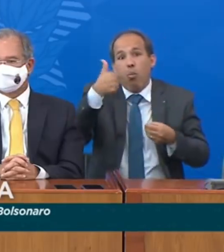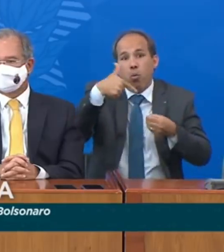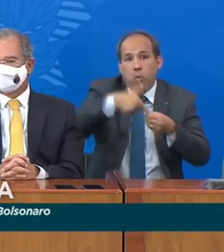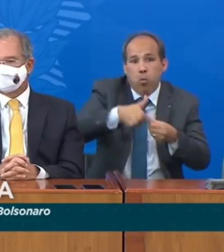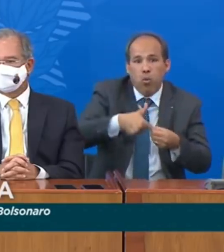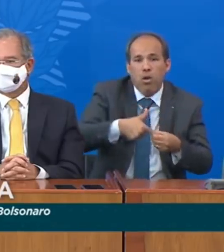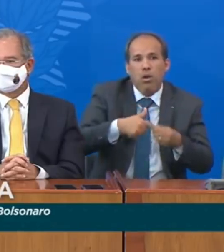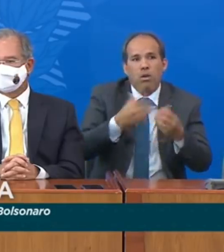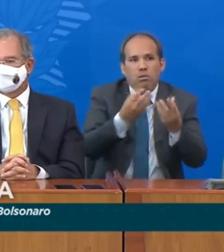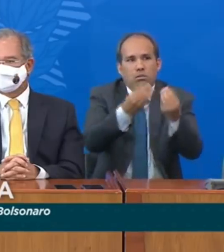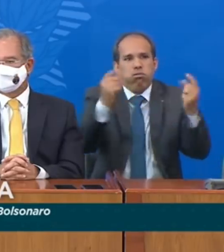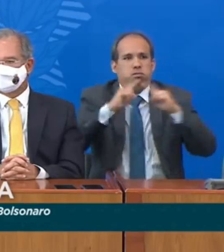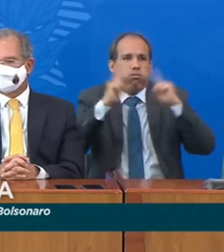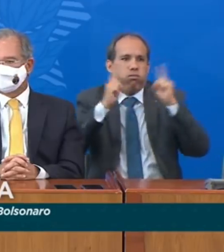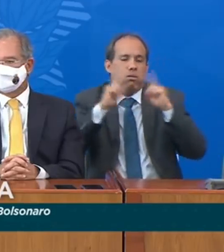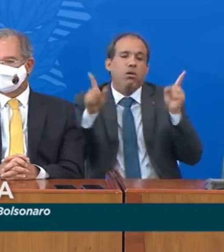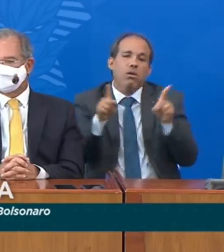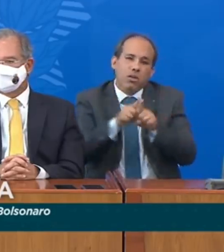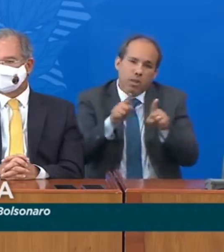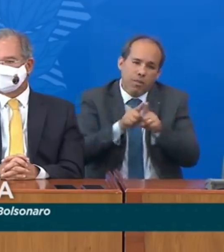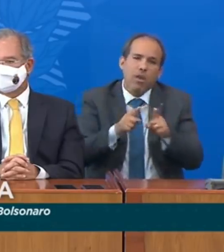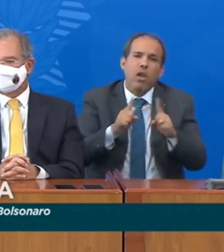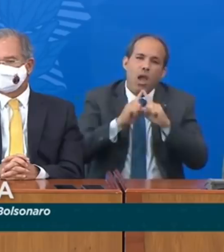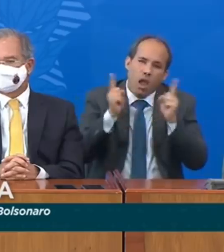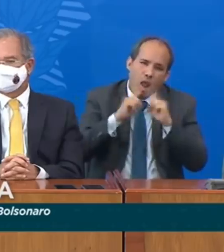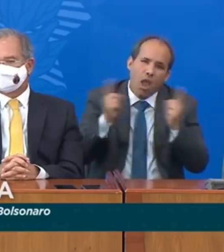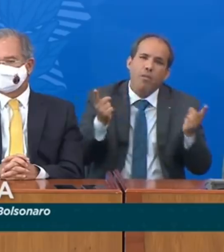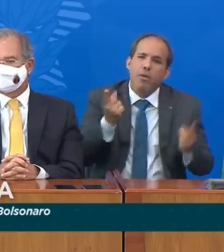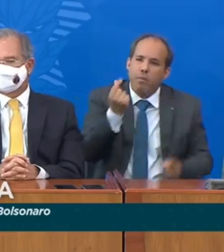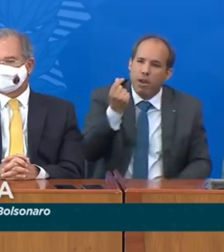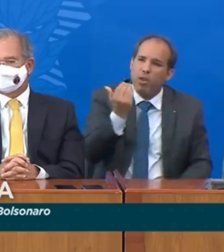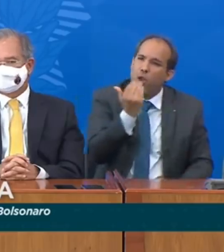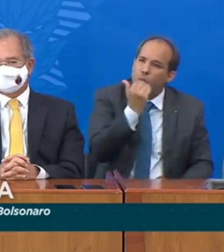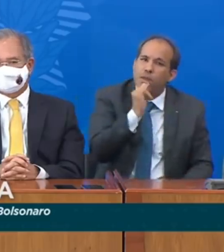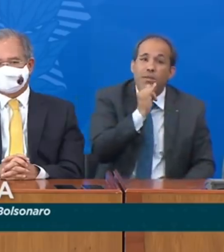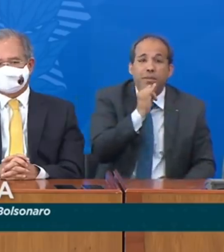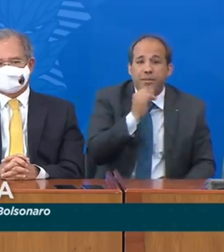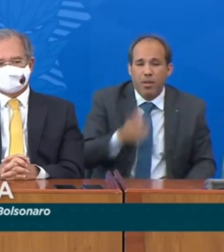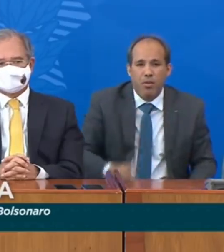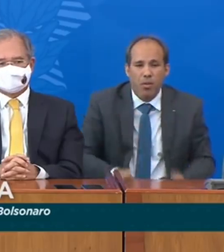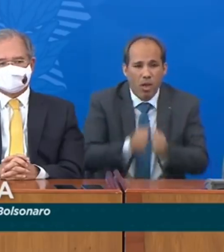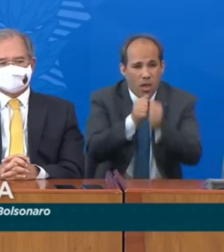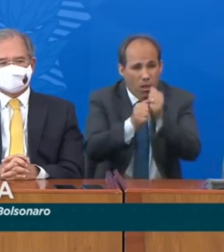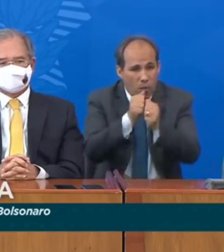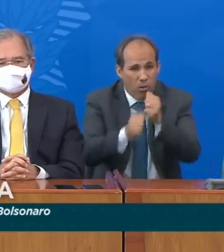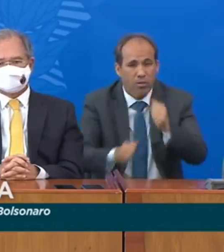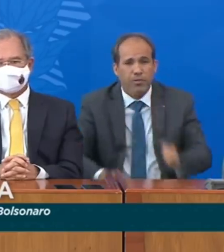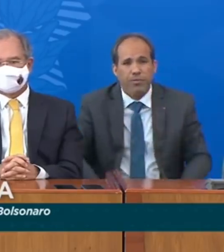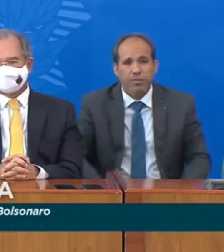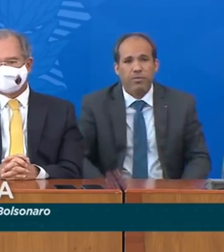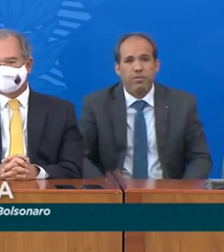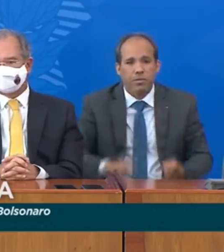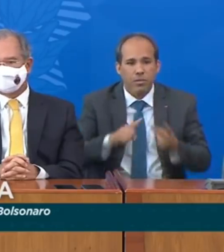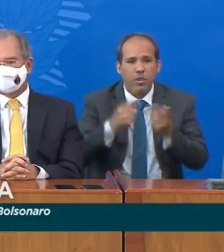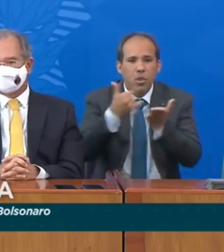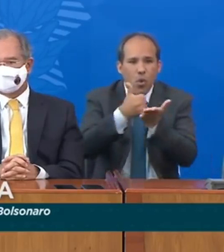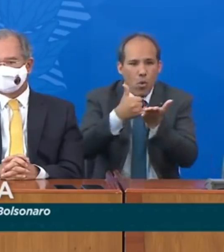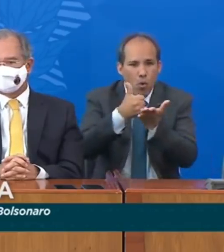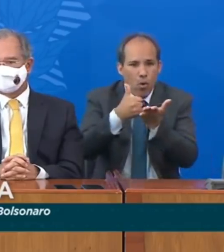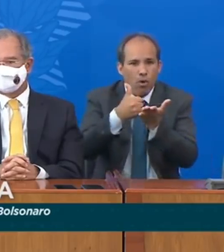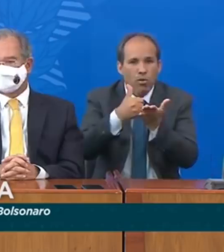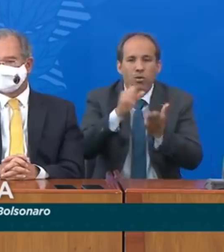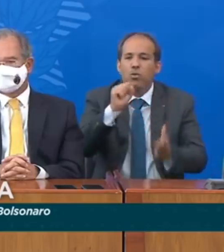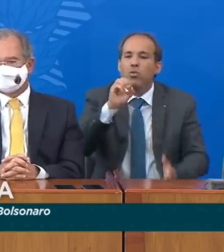muitos reclamam, também reclamam de preço de mantimentos, como, por exemplo, o arroz e óleo de